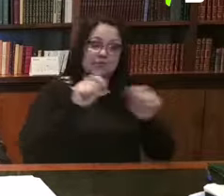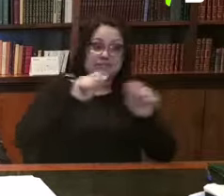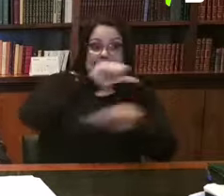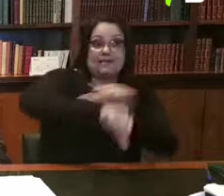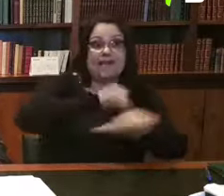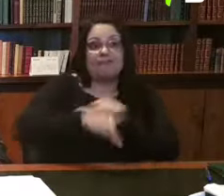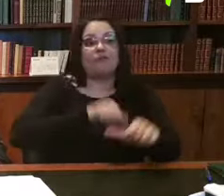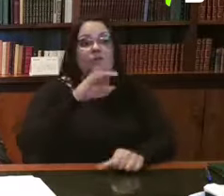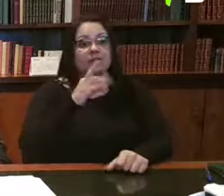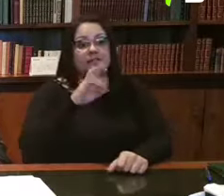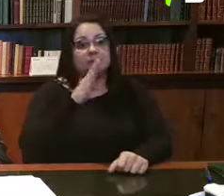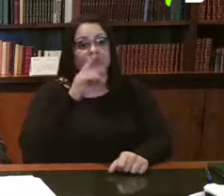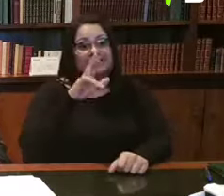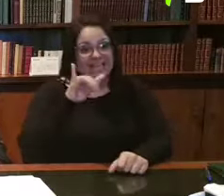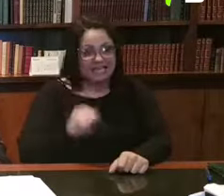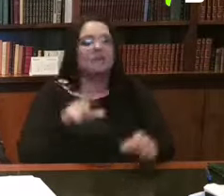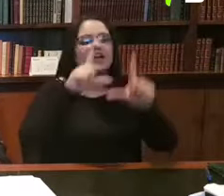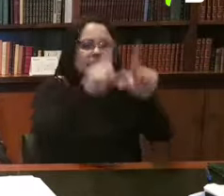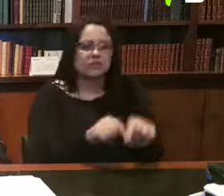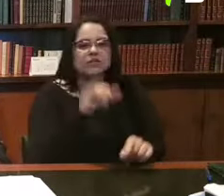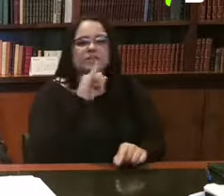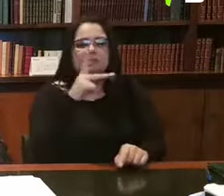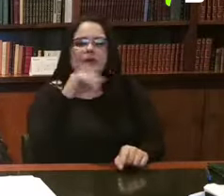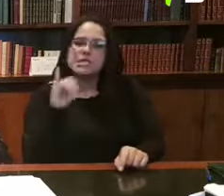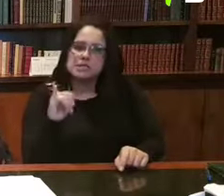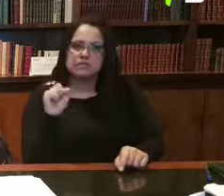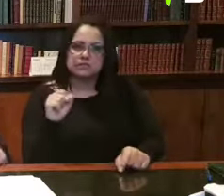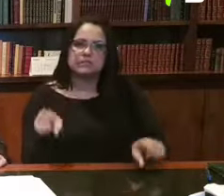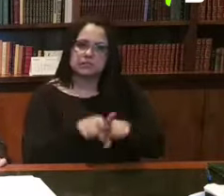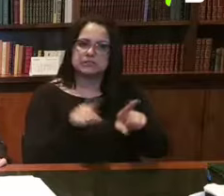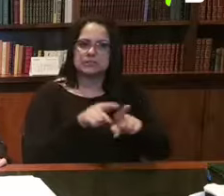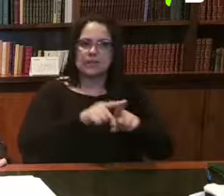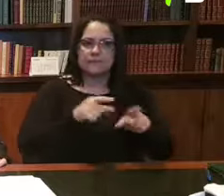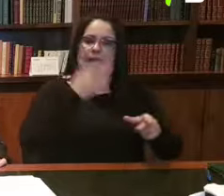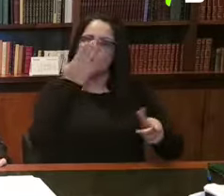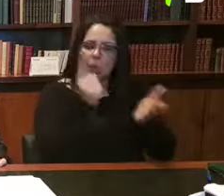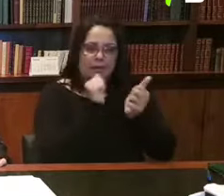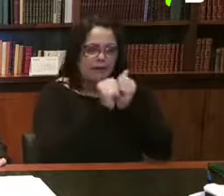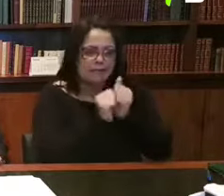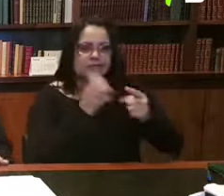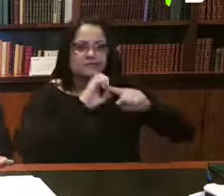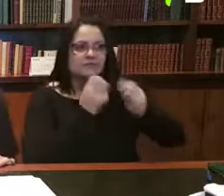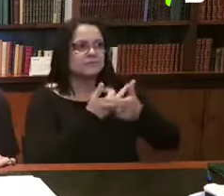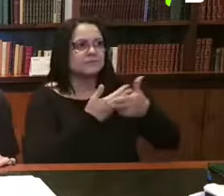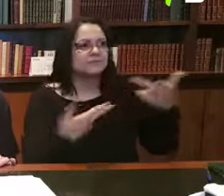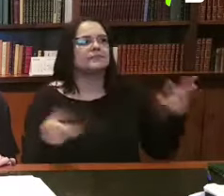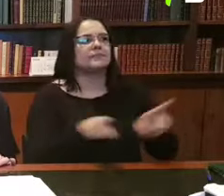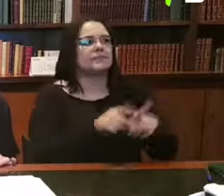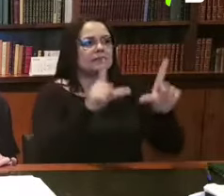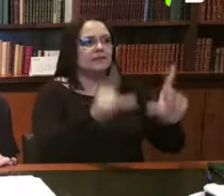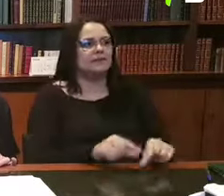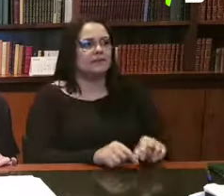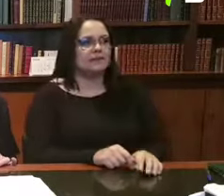reforma tributária vamos reduzir os hippies vamos também tornar a cesta básica acessível tudo isso acessível para a população